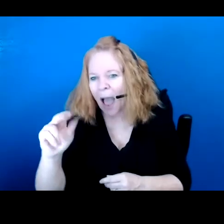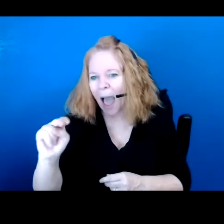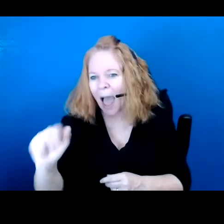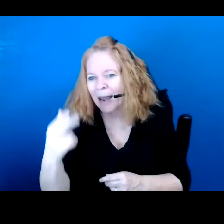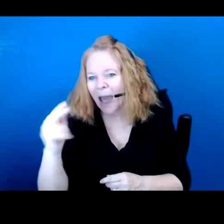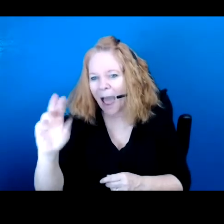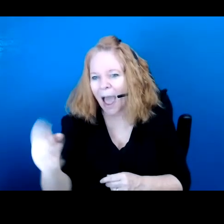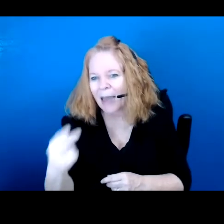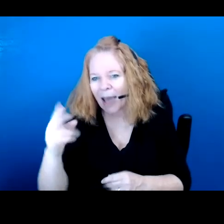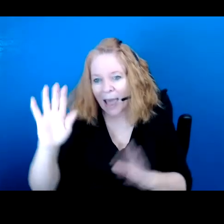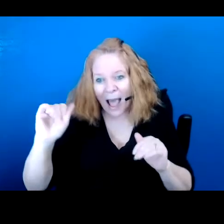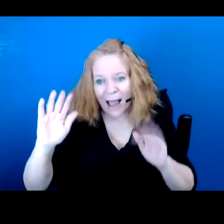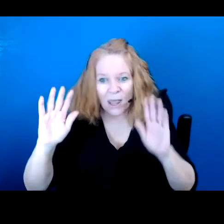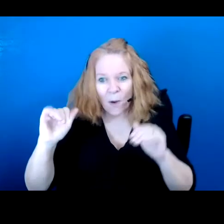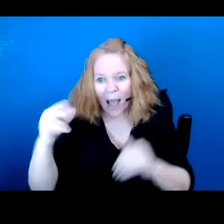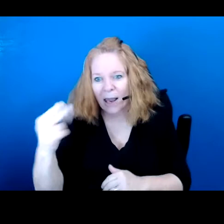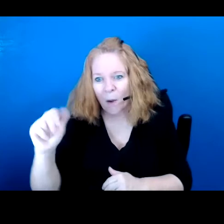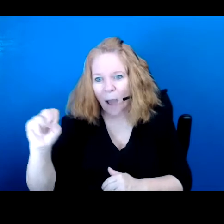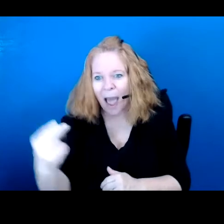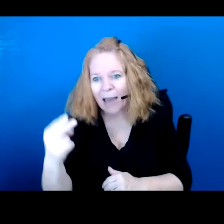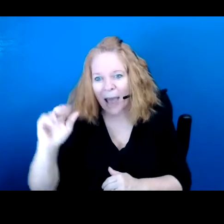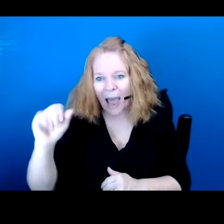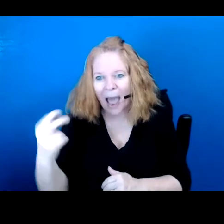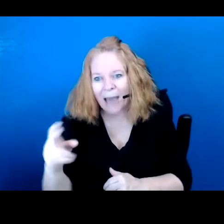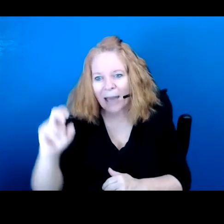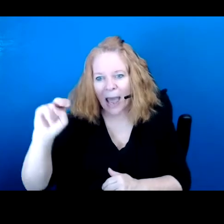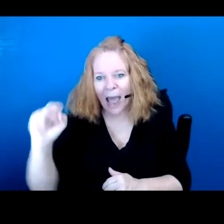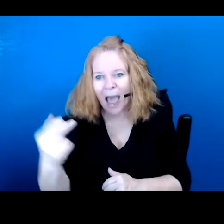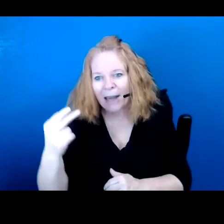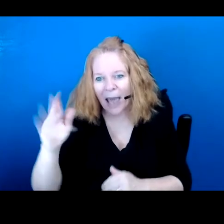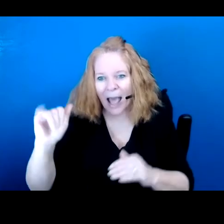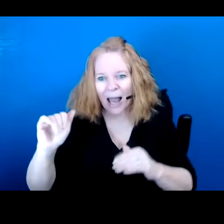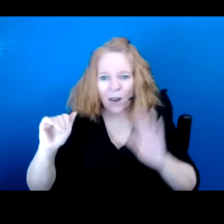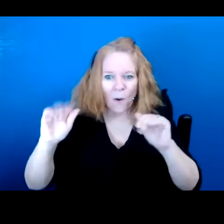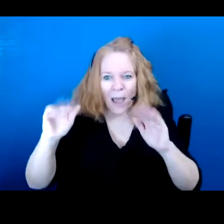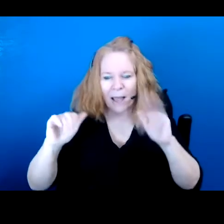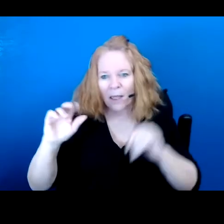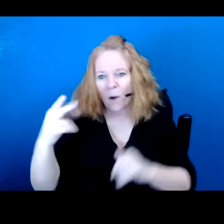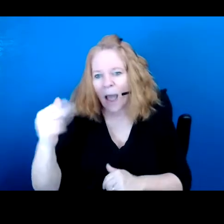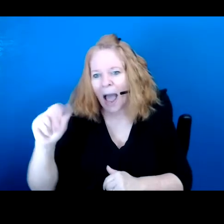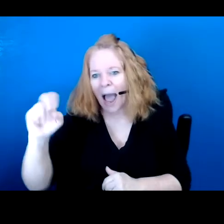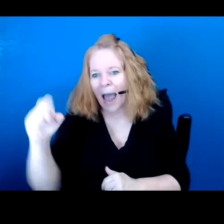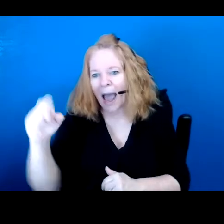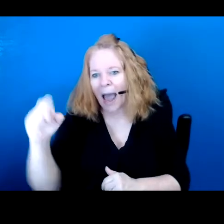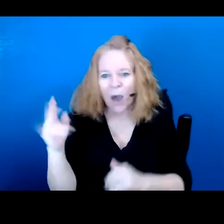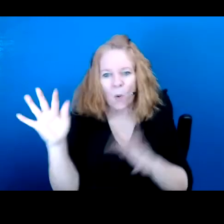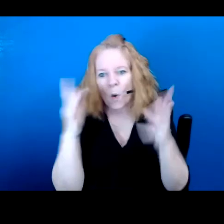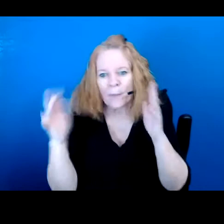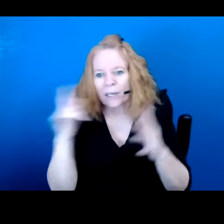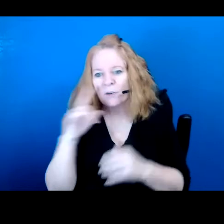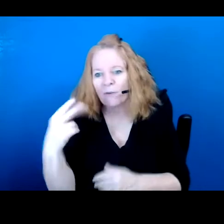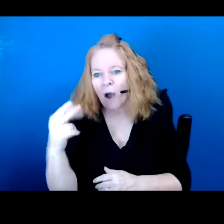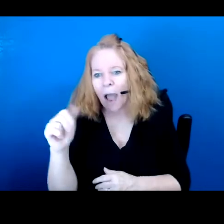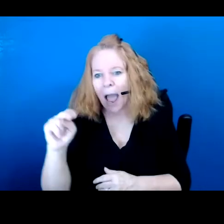ana qué bueno que está aquí anjana saludos saludos a na